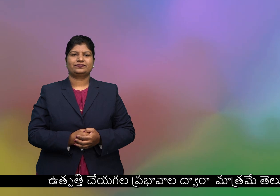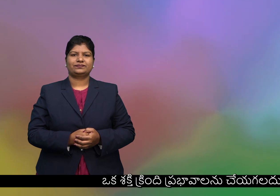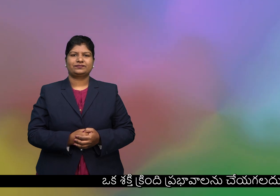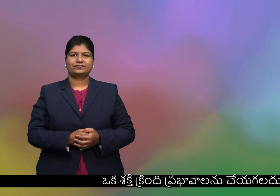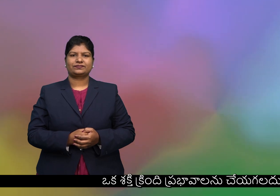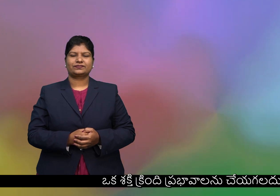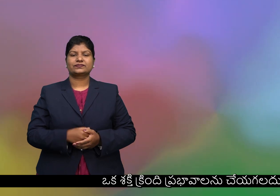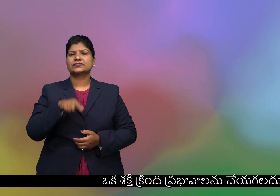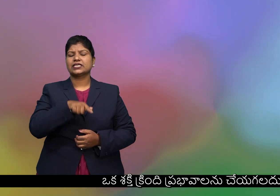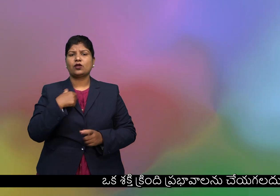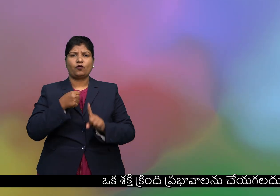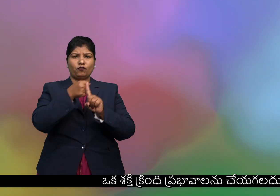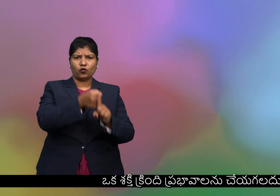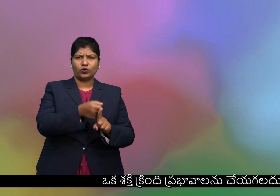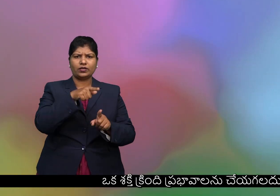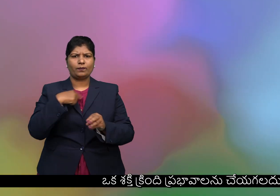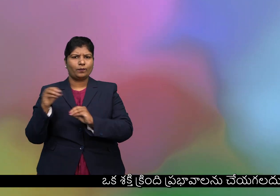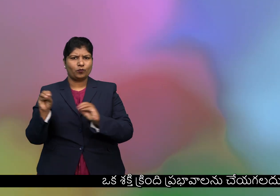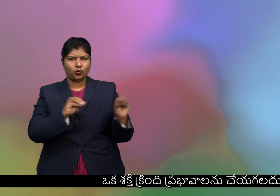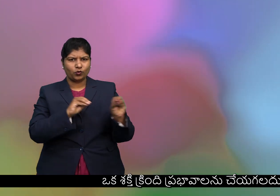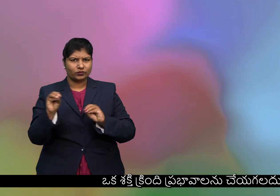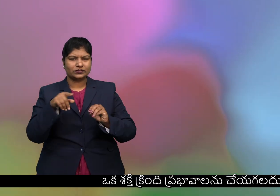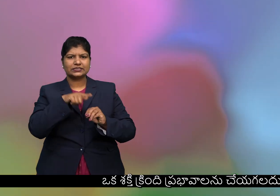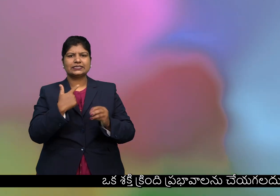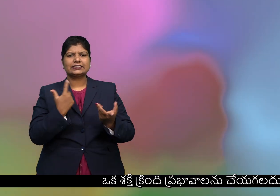ఒక శక్తి క్రింద ప్రభావాలను చేయగలదు.